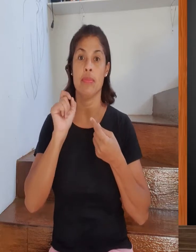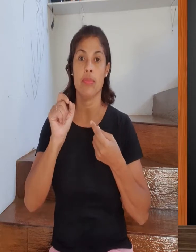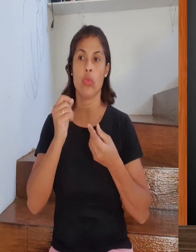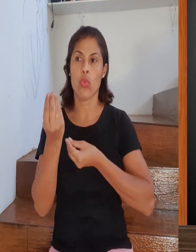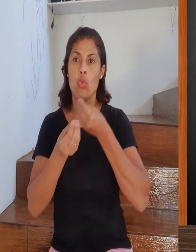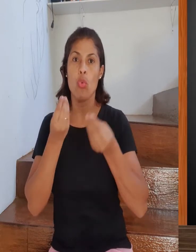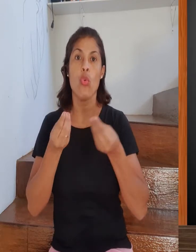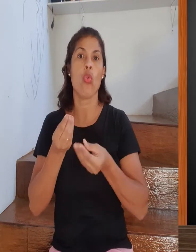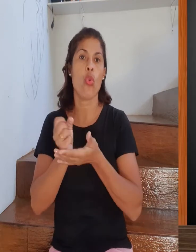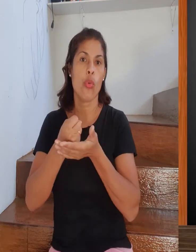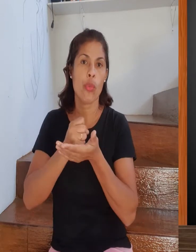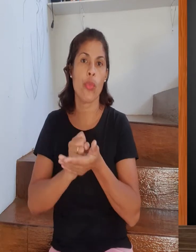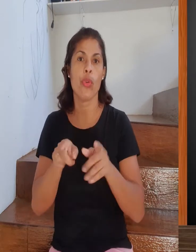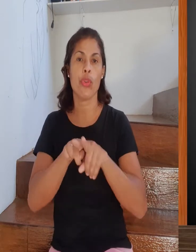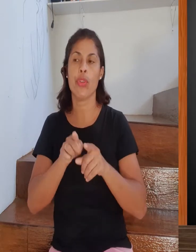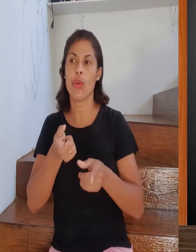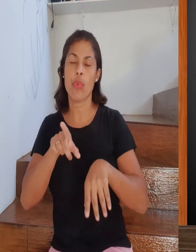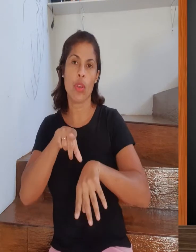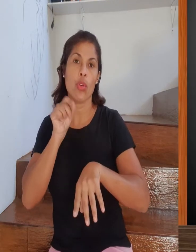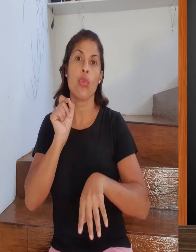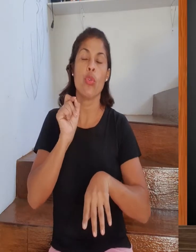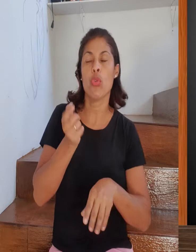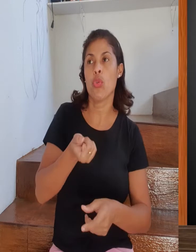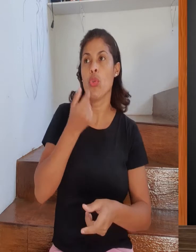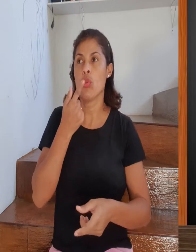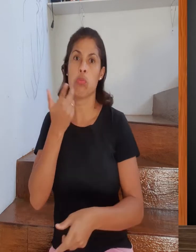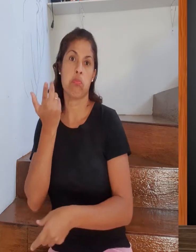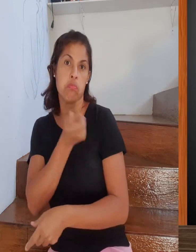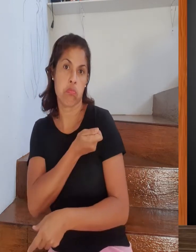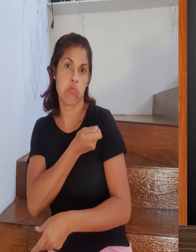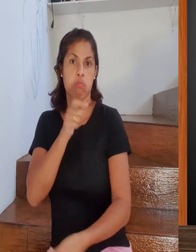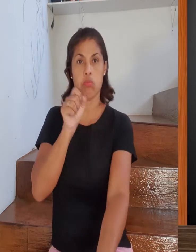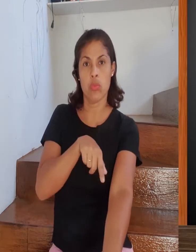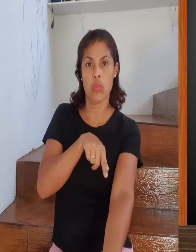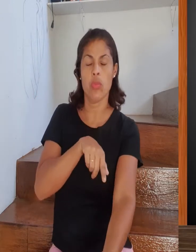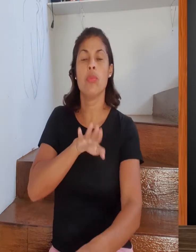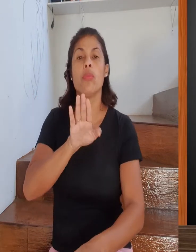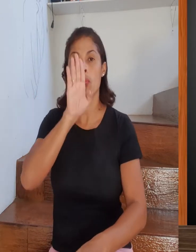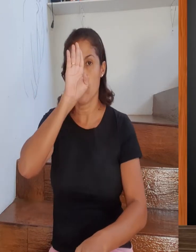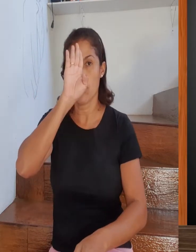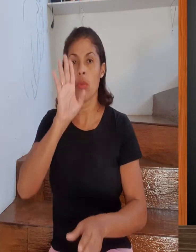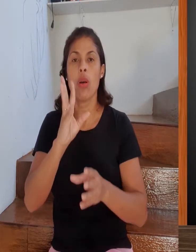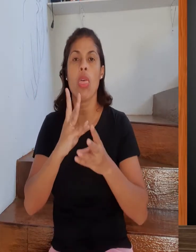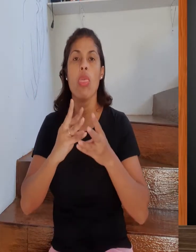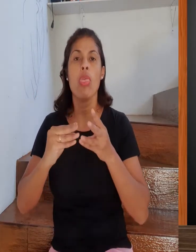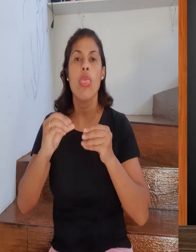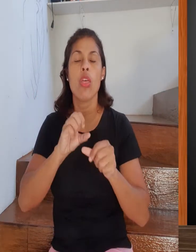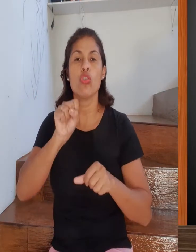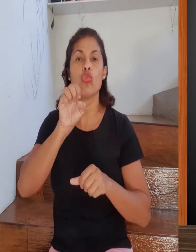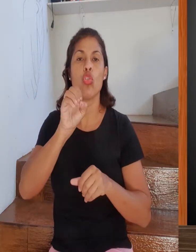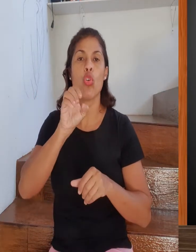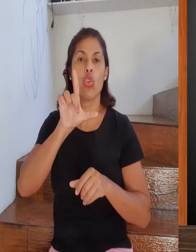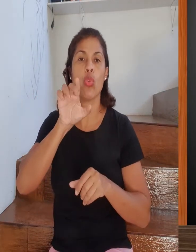Primeiramente, da forma farmacêutica e da via de administração escolhidas, mas principalmente de sua